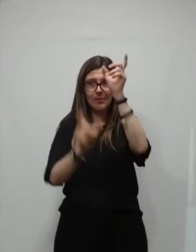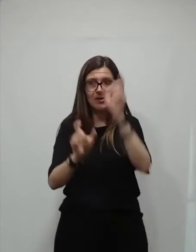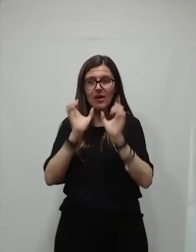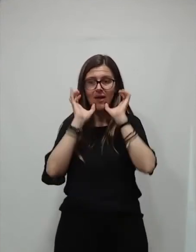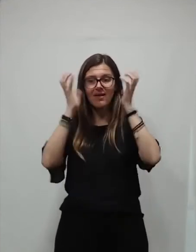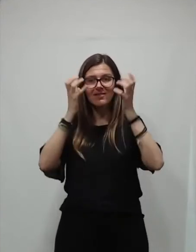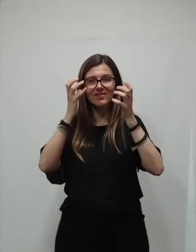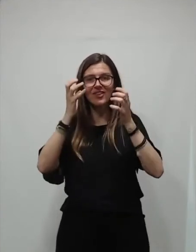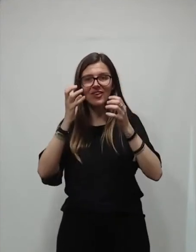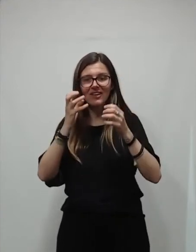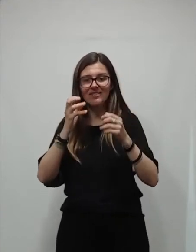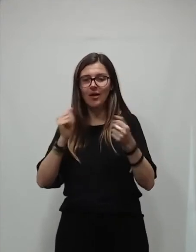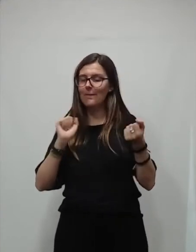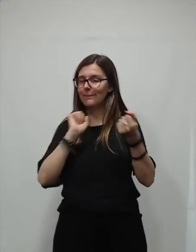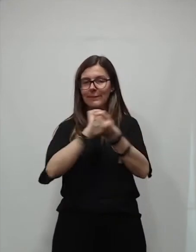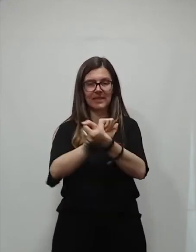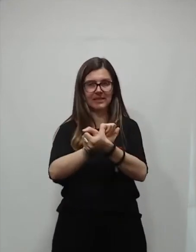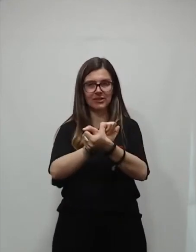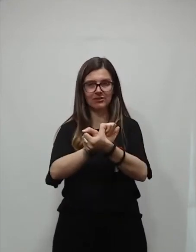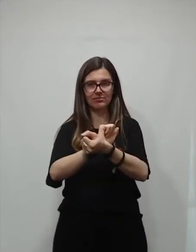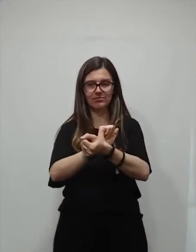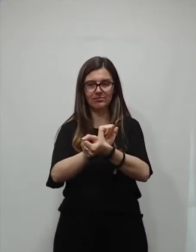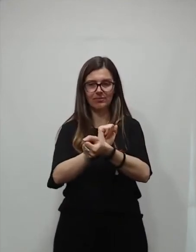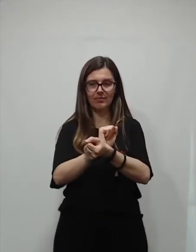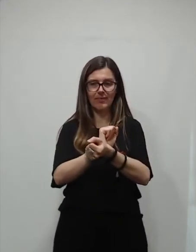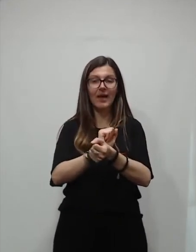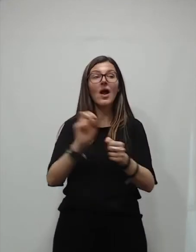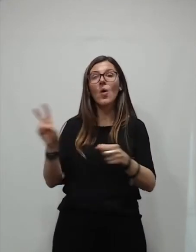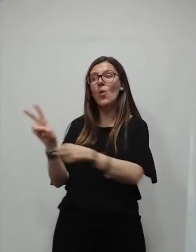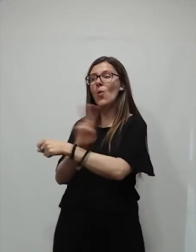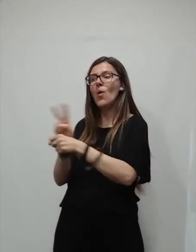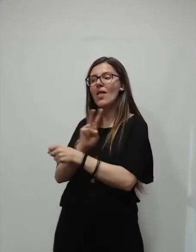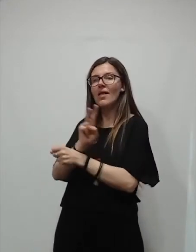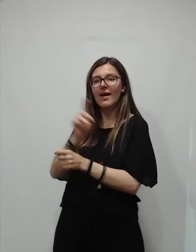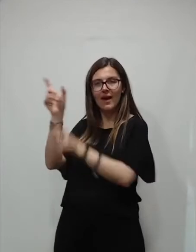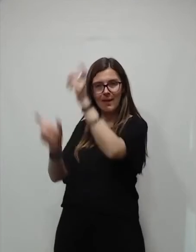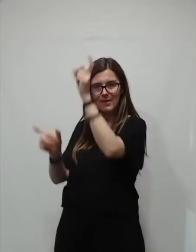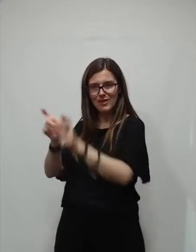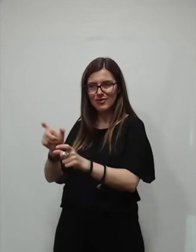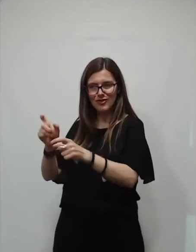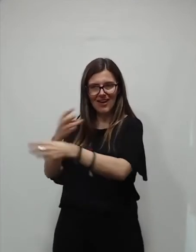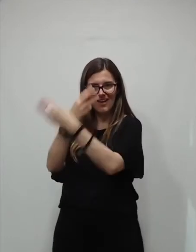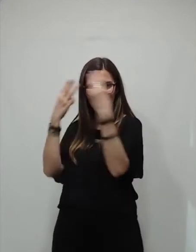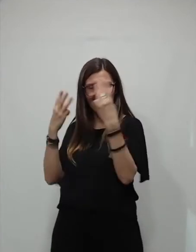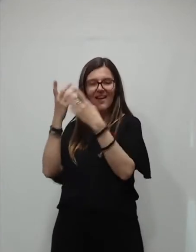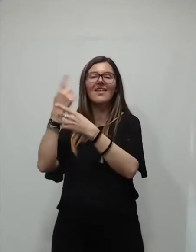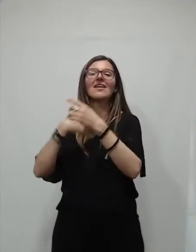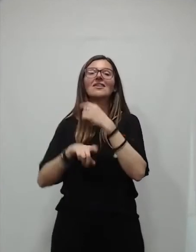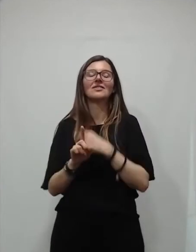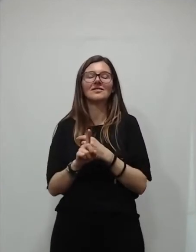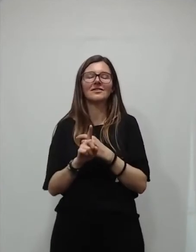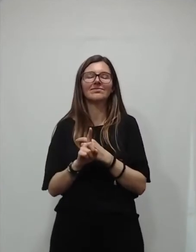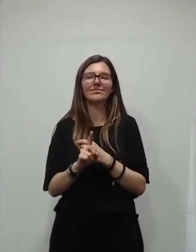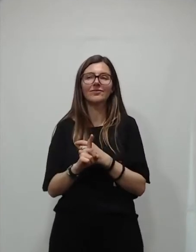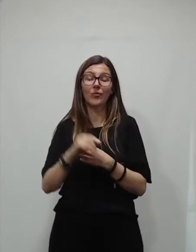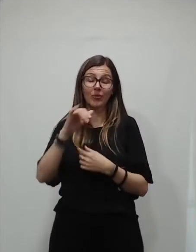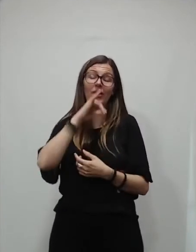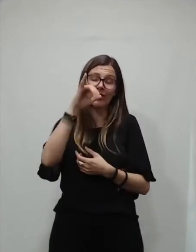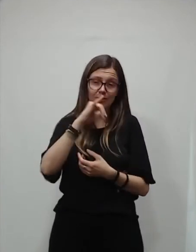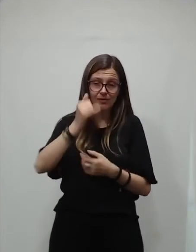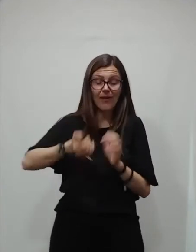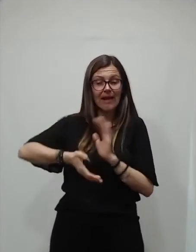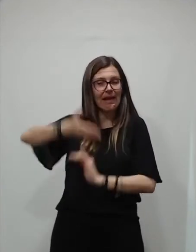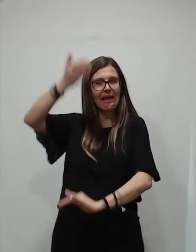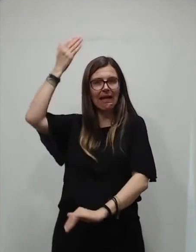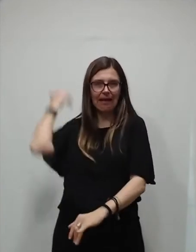consecuencia de este artículo 94 que te comentaba recién Daniel. Como les decía, históricamente esto es una puja entre la